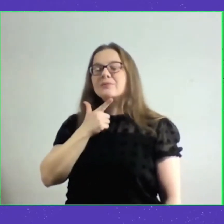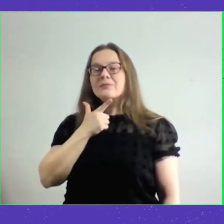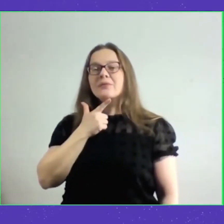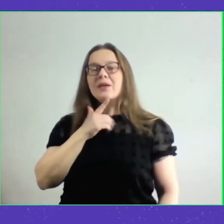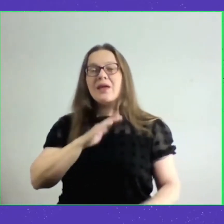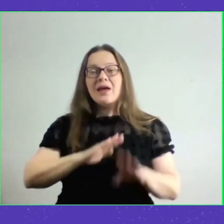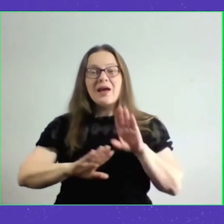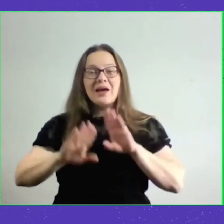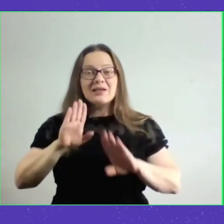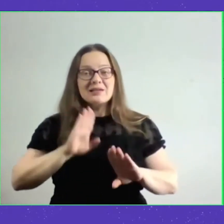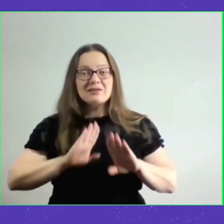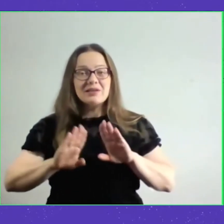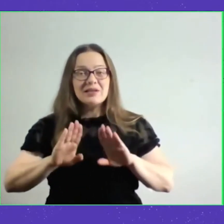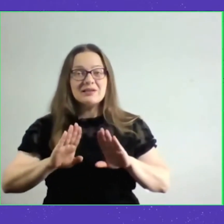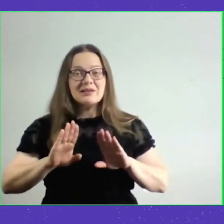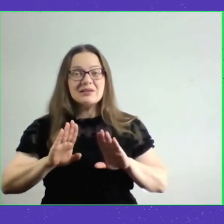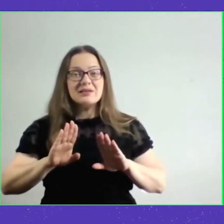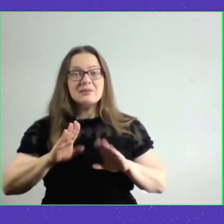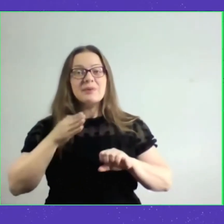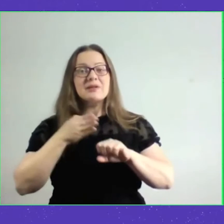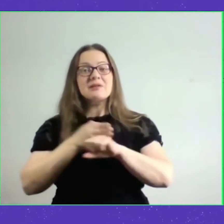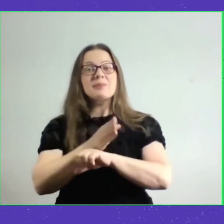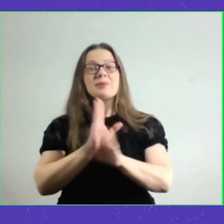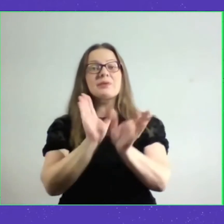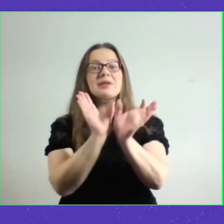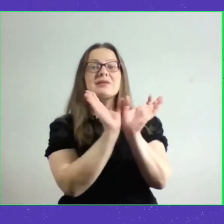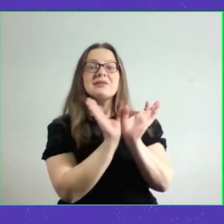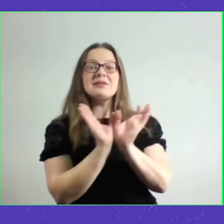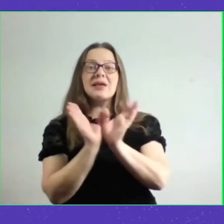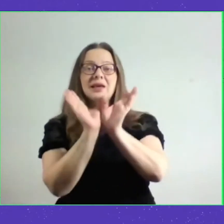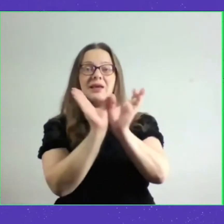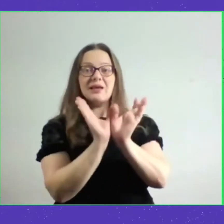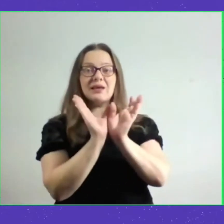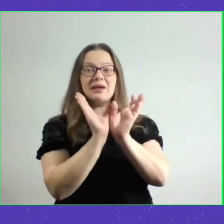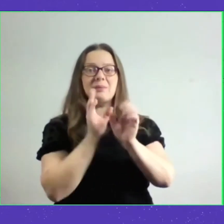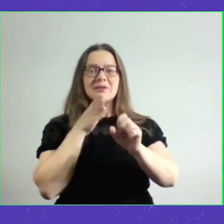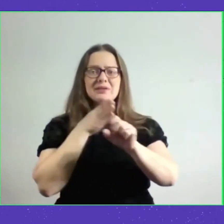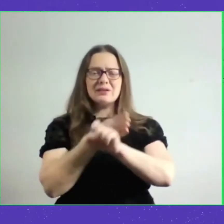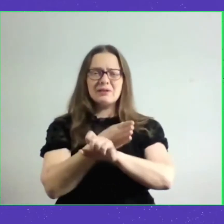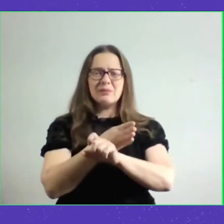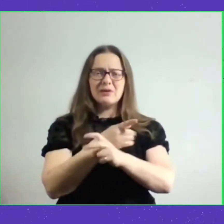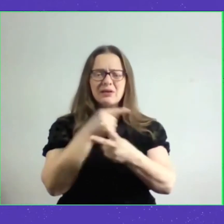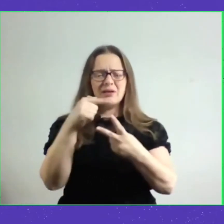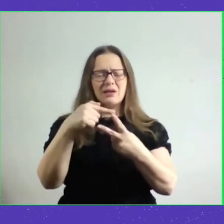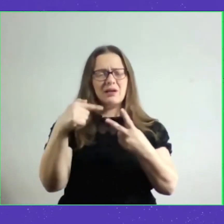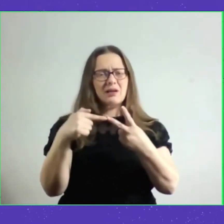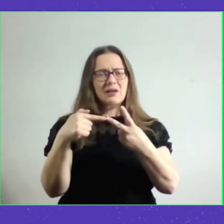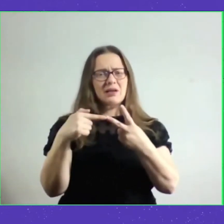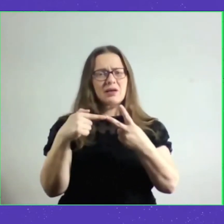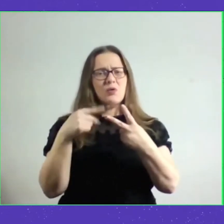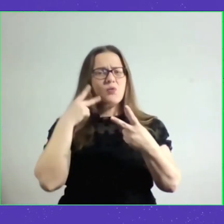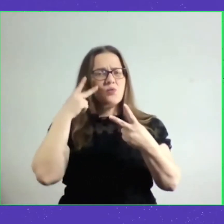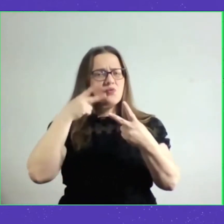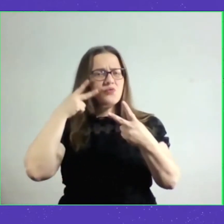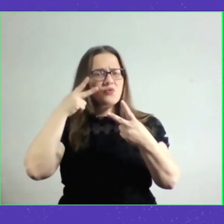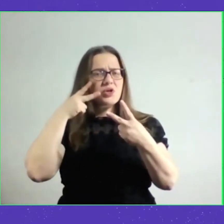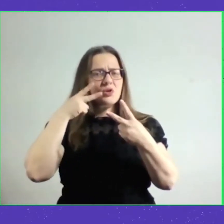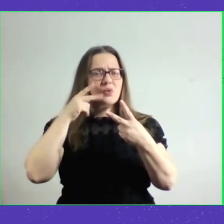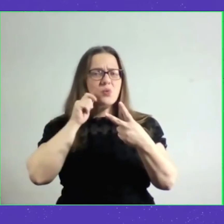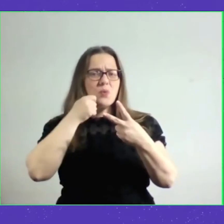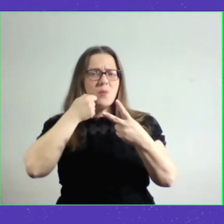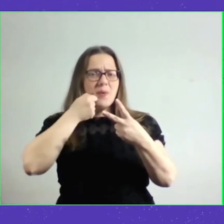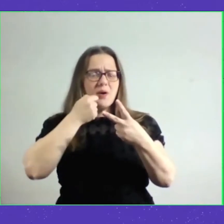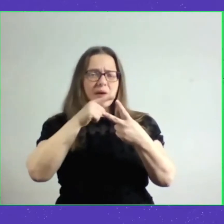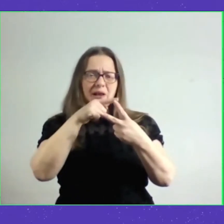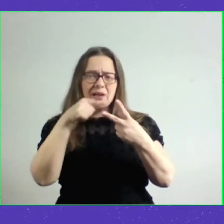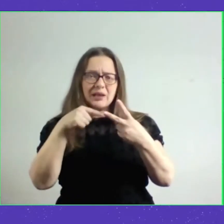mesa. Nós achamos que naquela mesa, aqueles dois elementos, só representam o Senhor Jesus, mas ali representa a obra